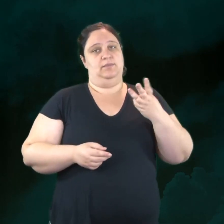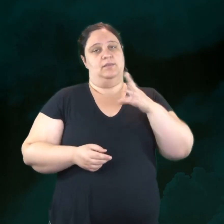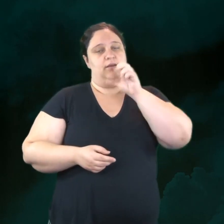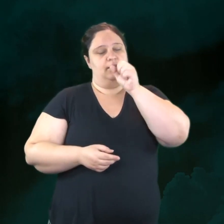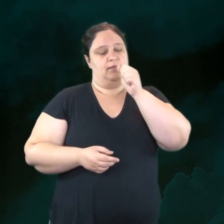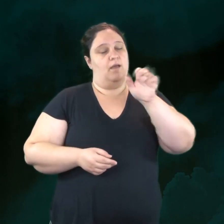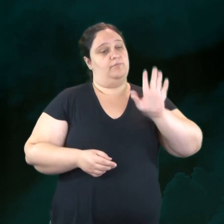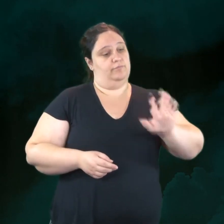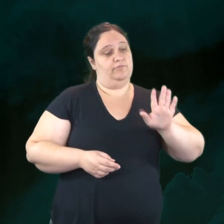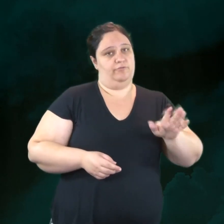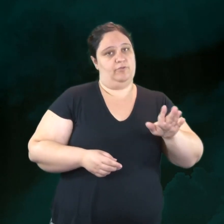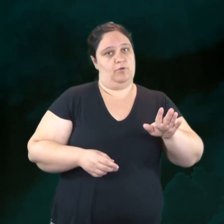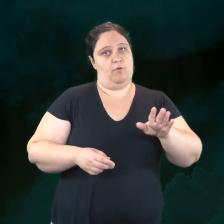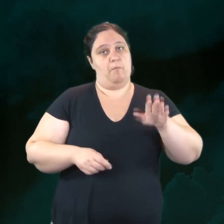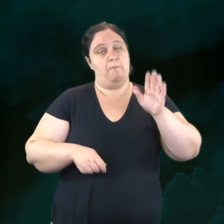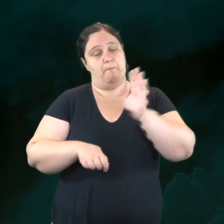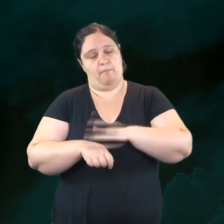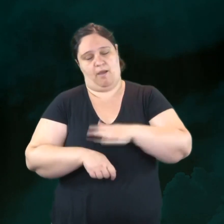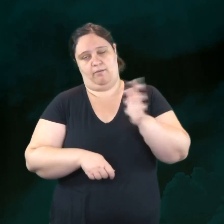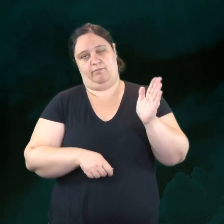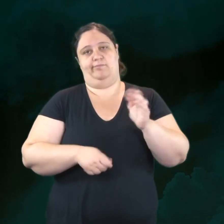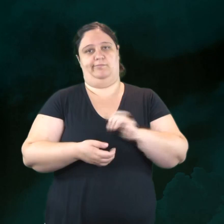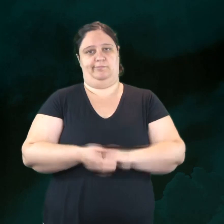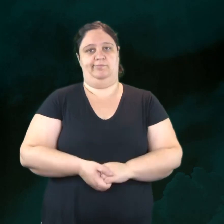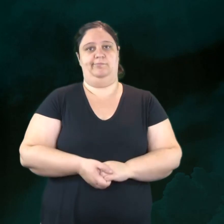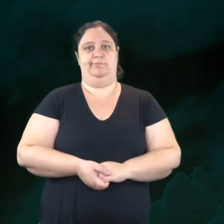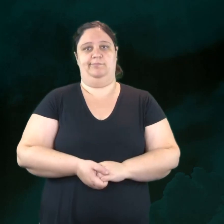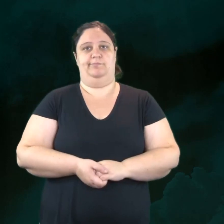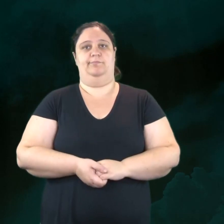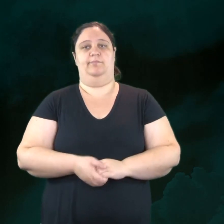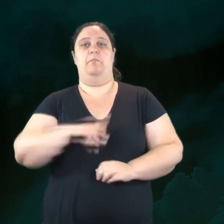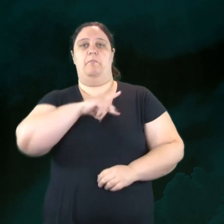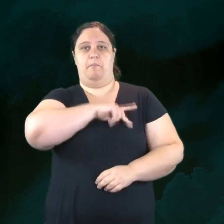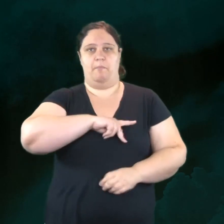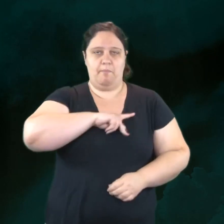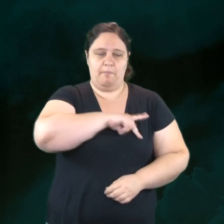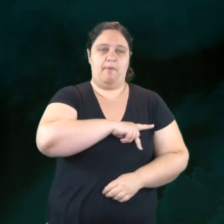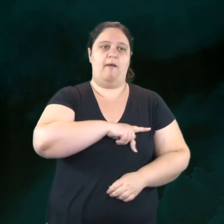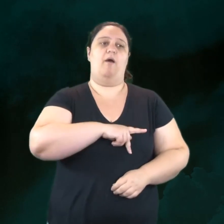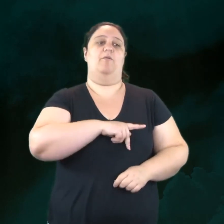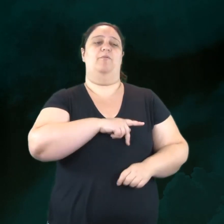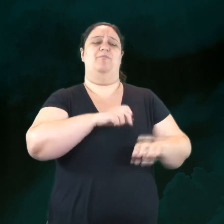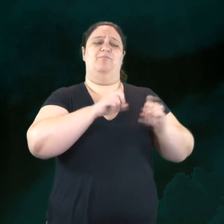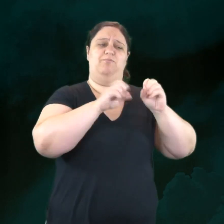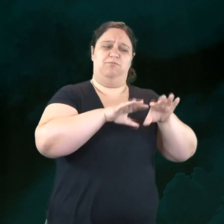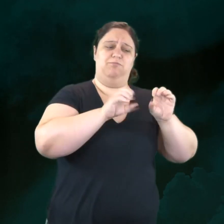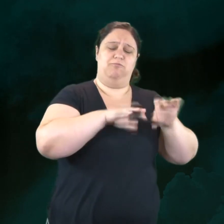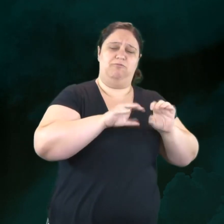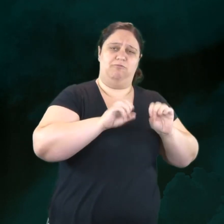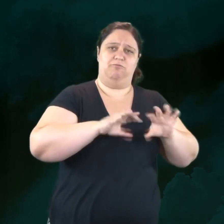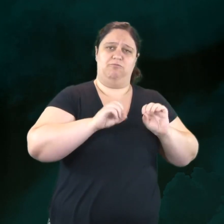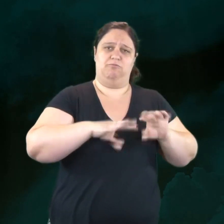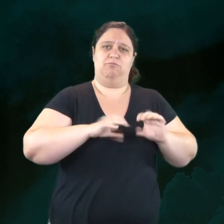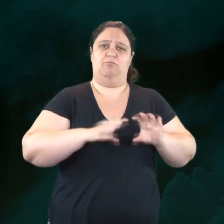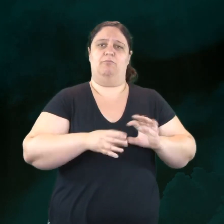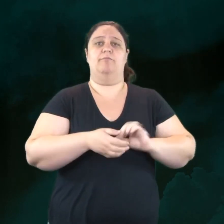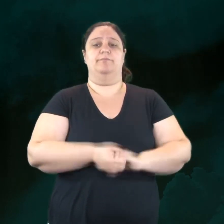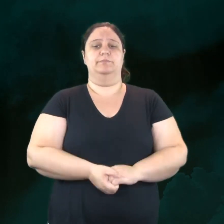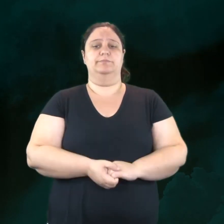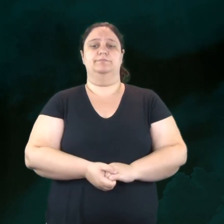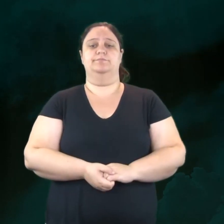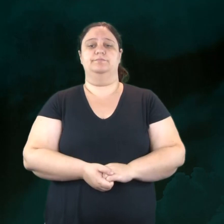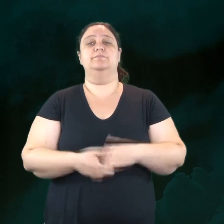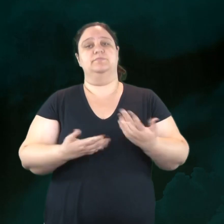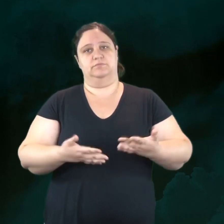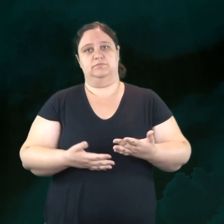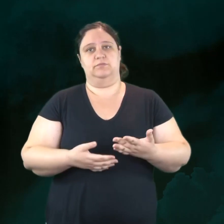juntamente com seus cooperadores, estiveram trabalhando em Tessalônica. E possivelmente a permanência tenha